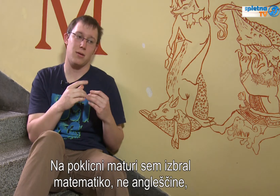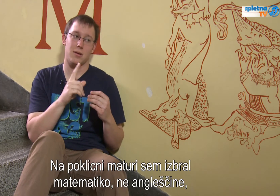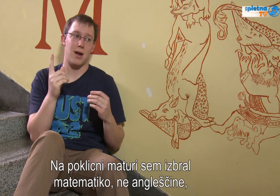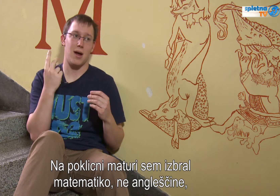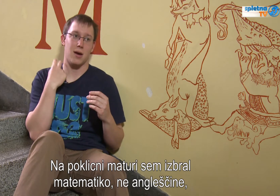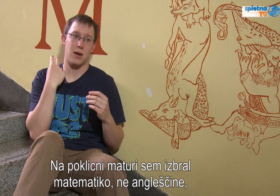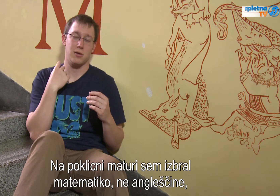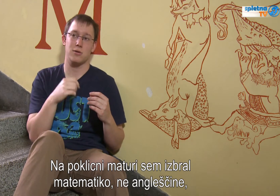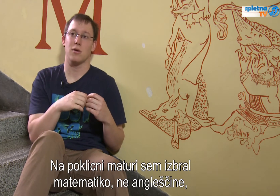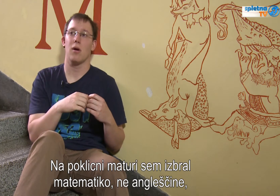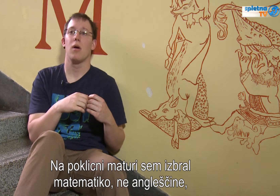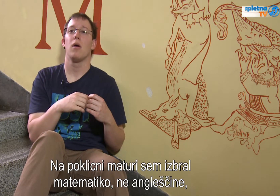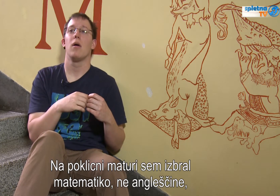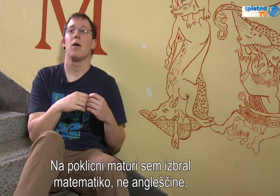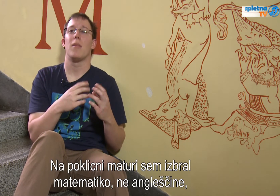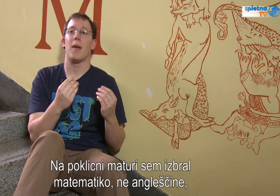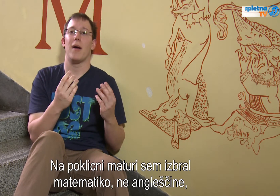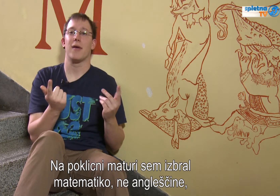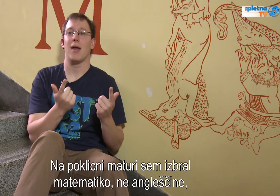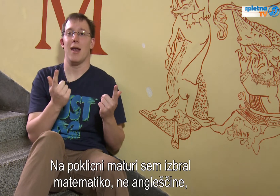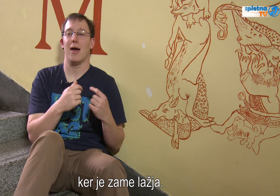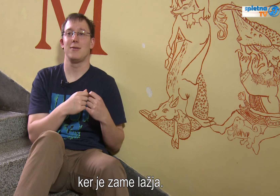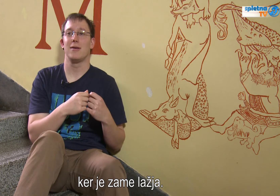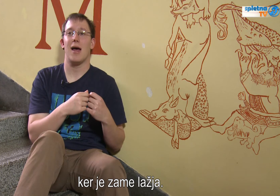matematiko, ne angleščino. Matematika je lažja zame.